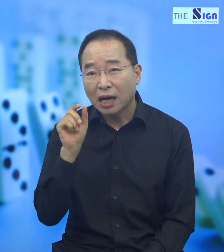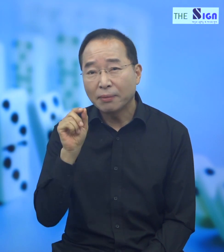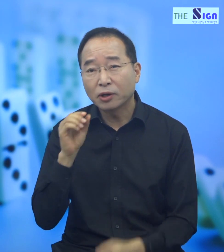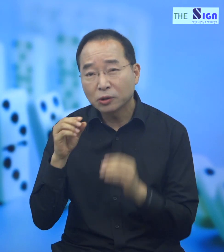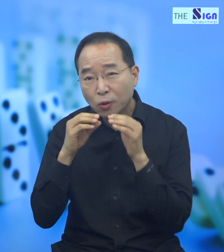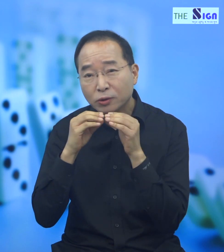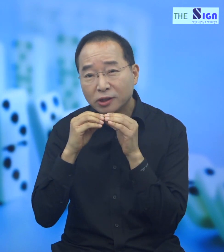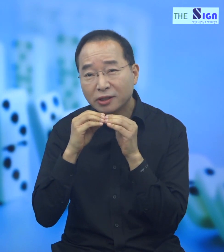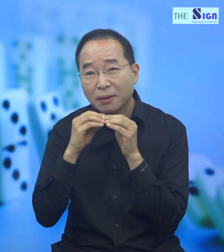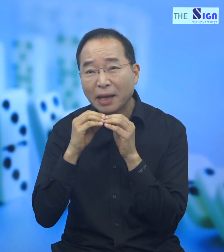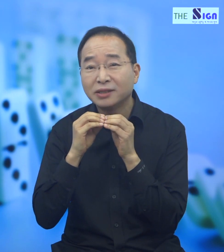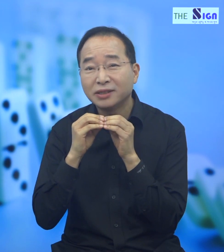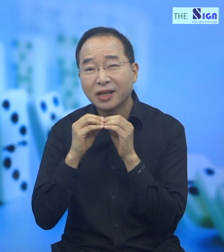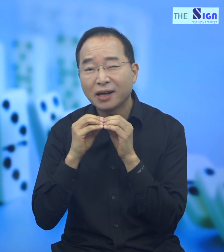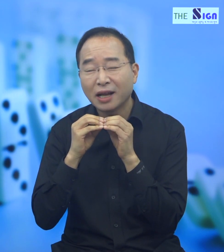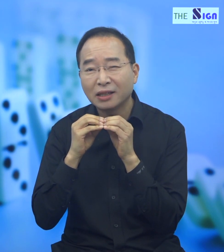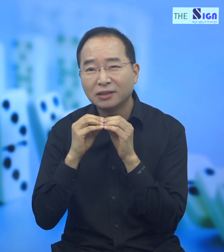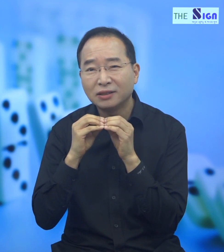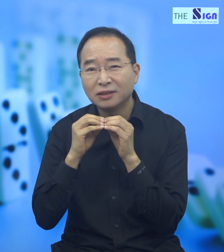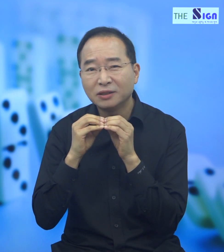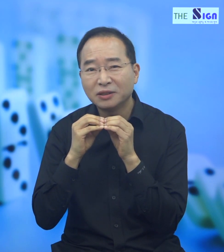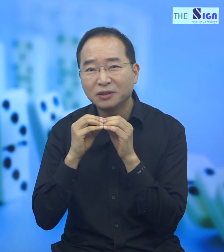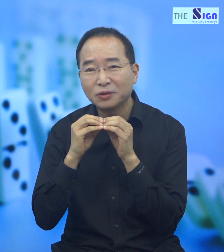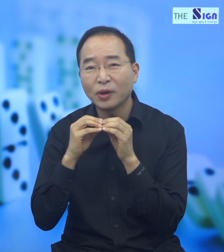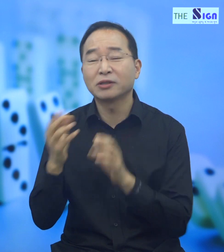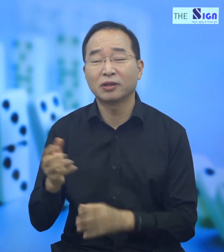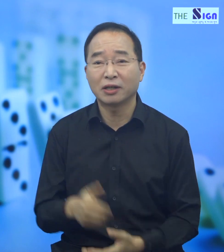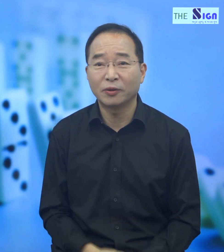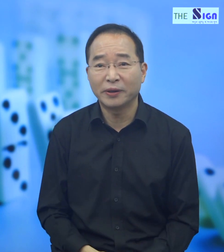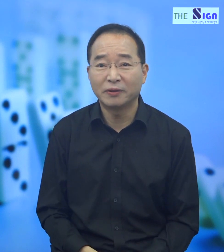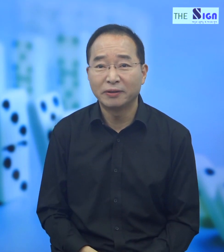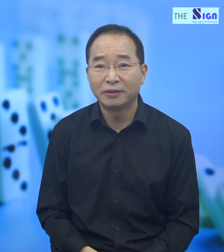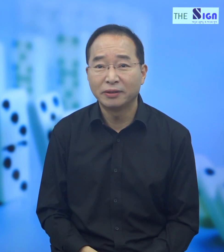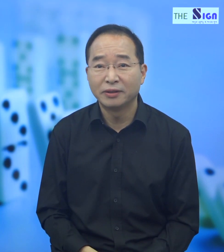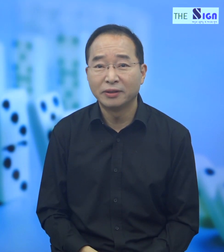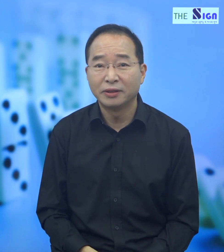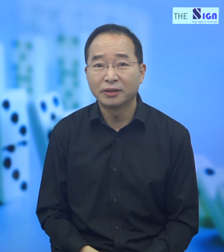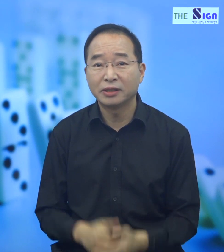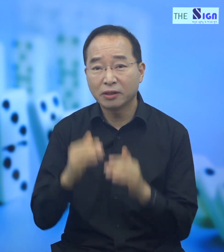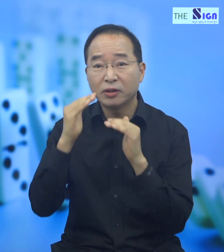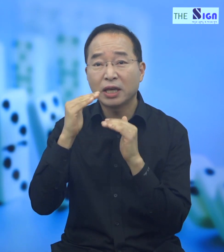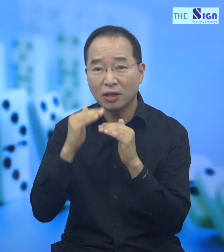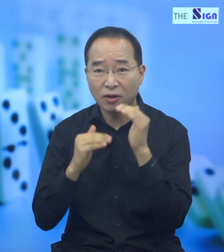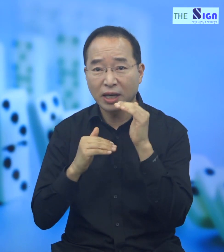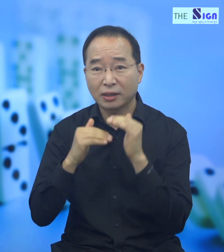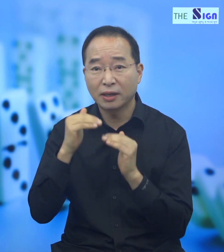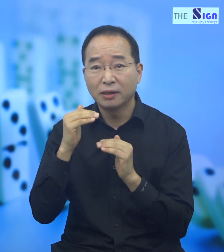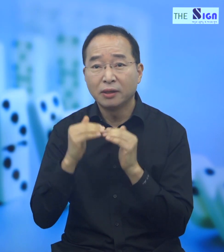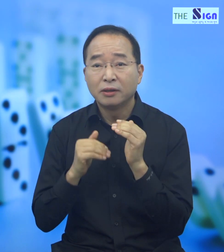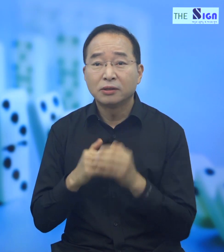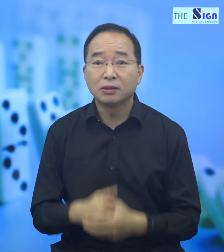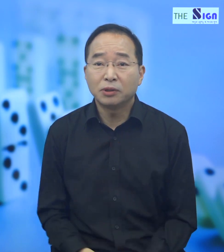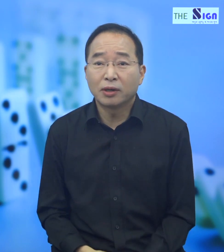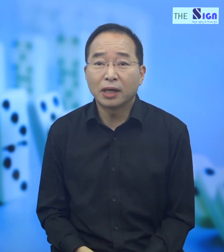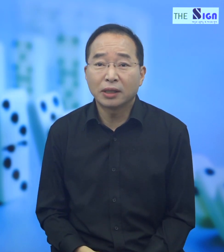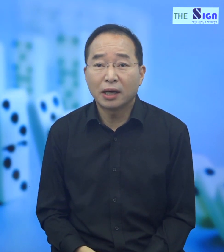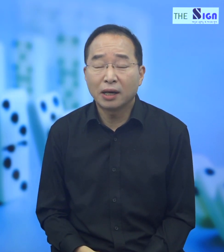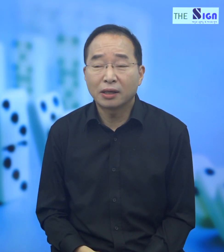가볍게 손을 이렇게 만진다라는 뜻으로 해석을 한 거예요. 그래서 이게 연애하다. 지금